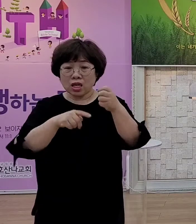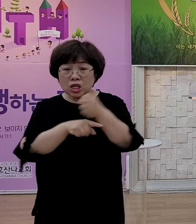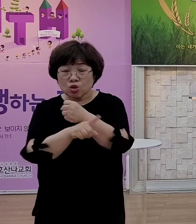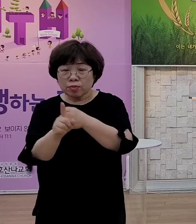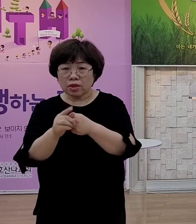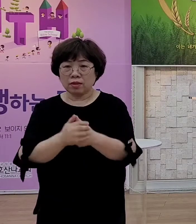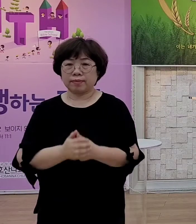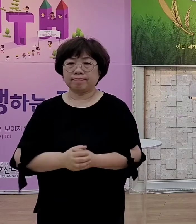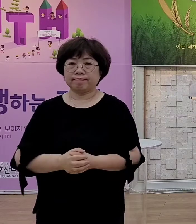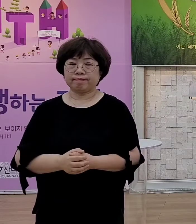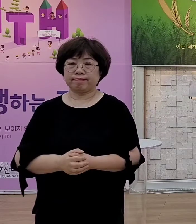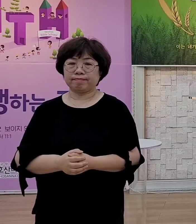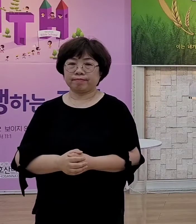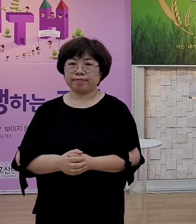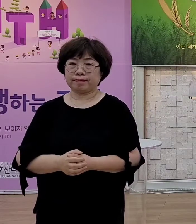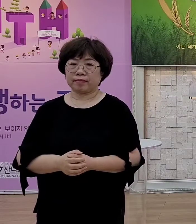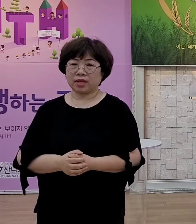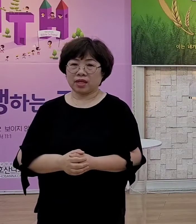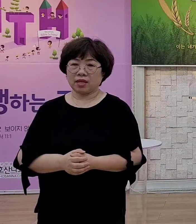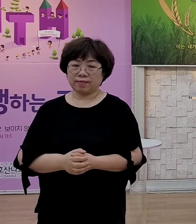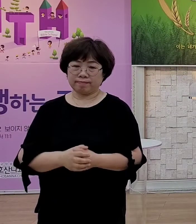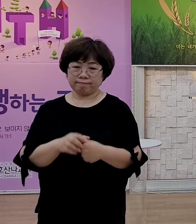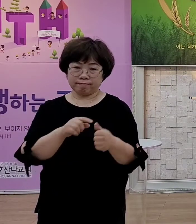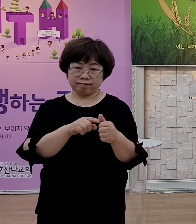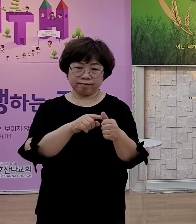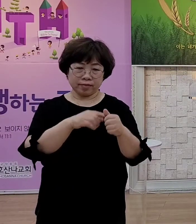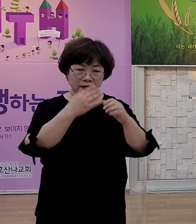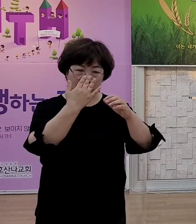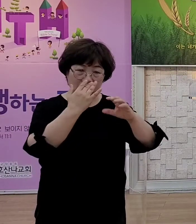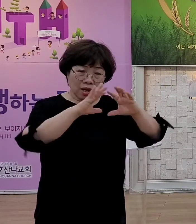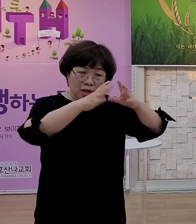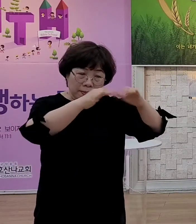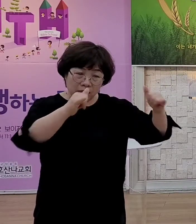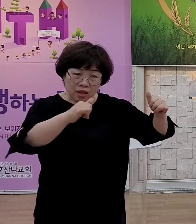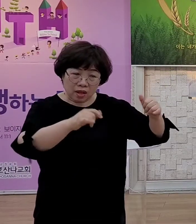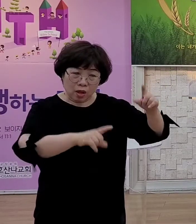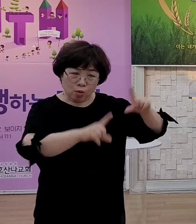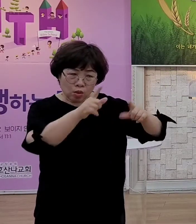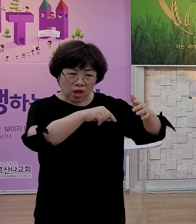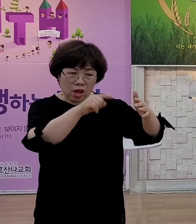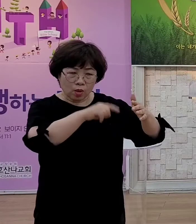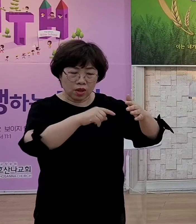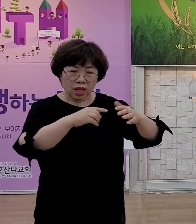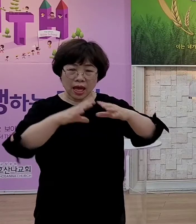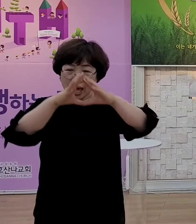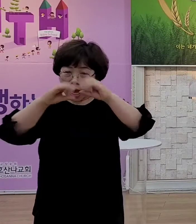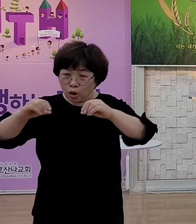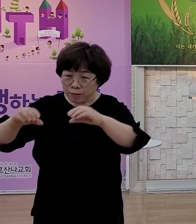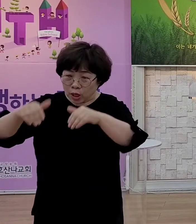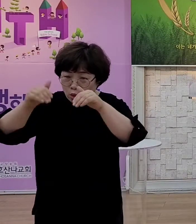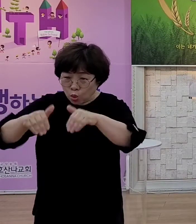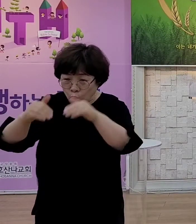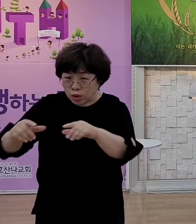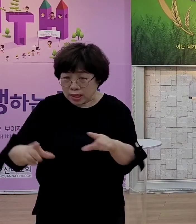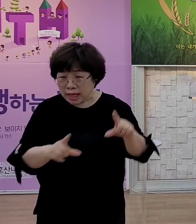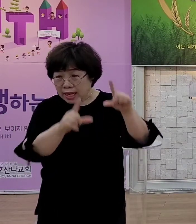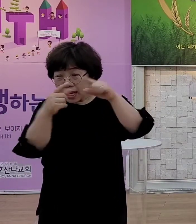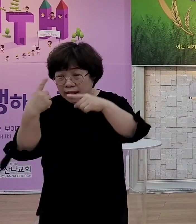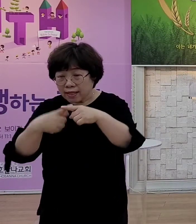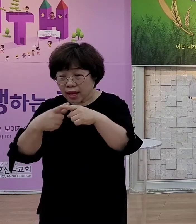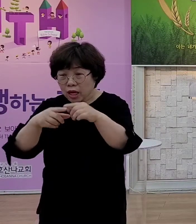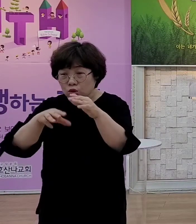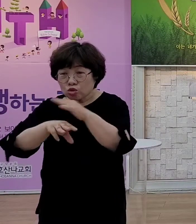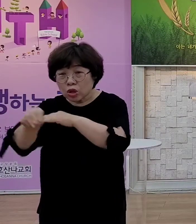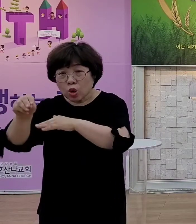어느 정도였냐면은 세상에 하나님께서 430년 동안 애굽에서 종살이 하던 그 이스라엘 백성들을